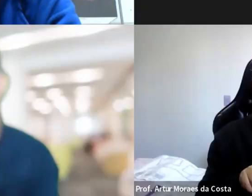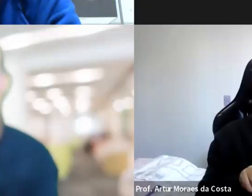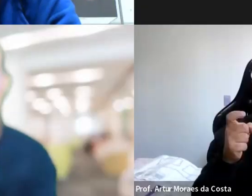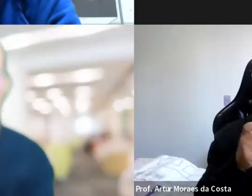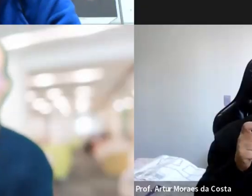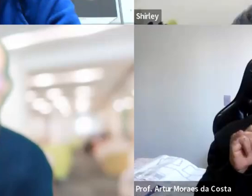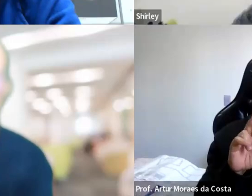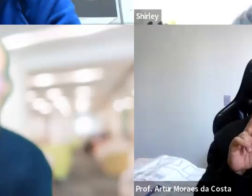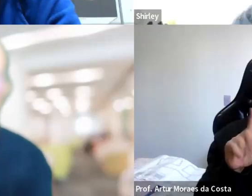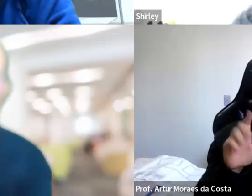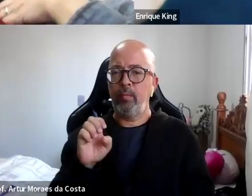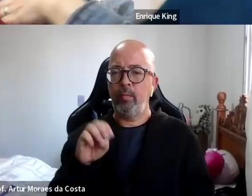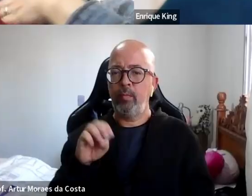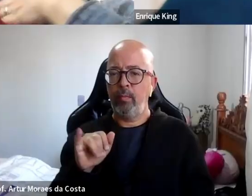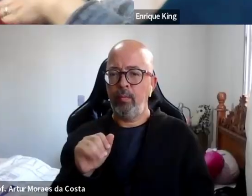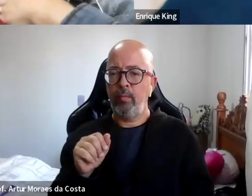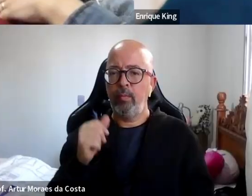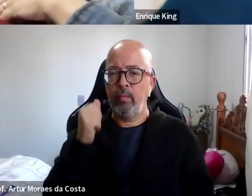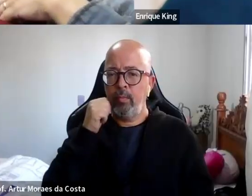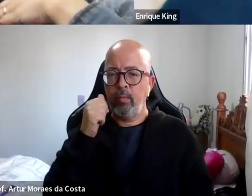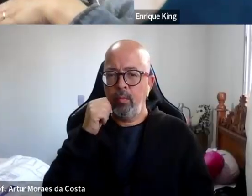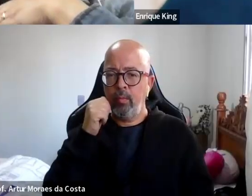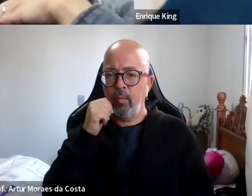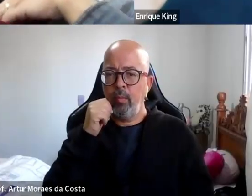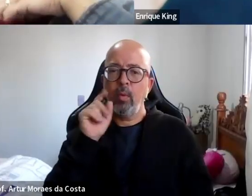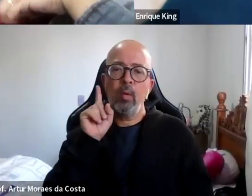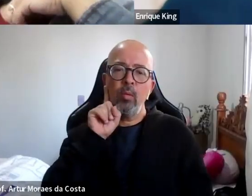fotos morena usa